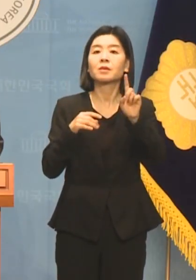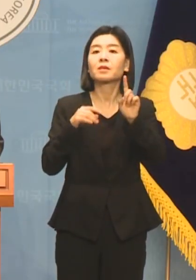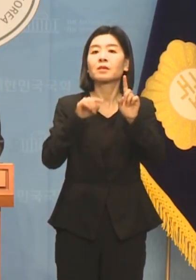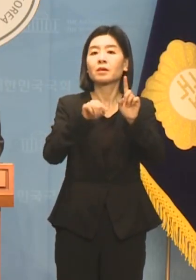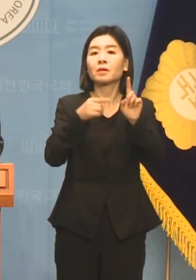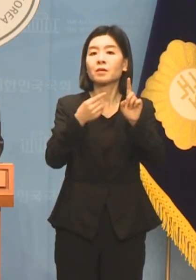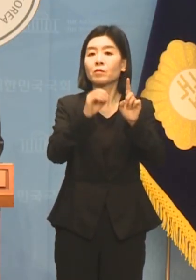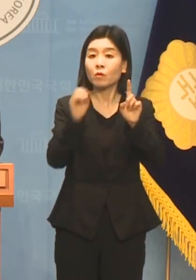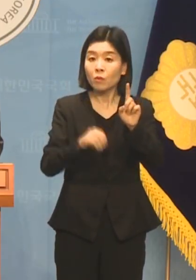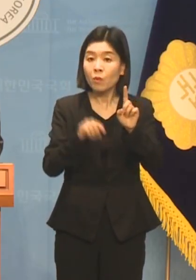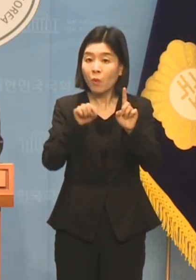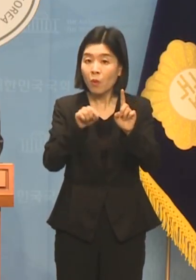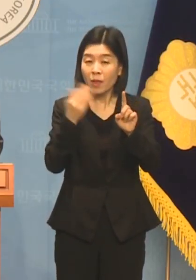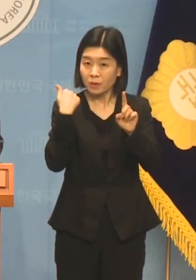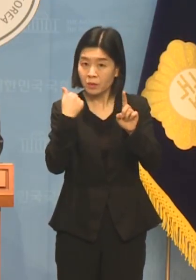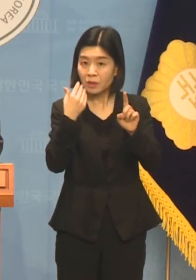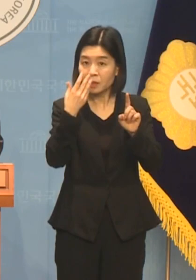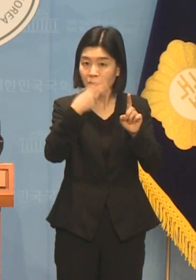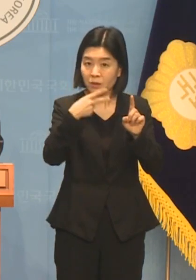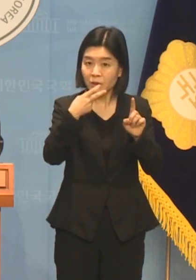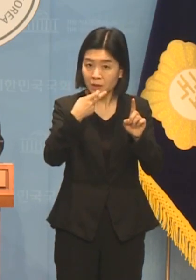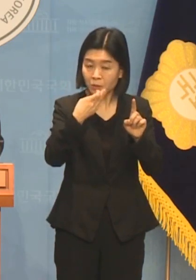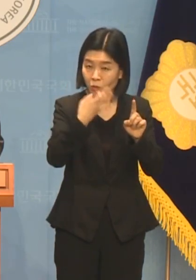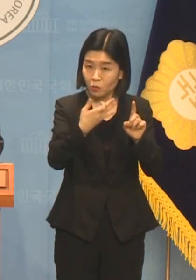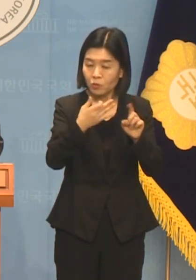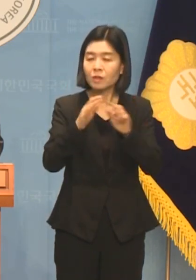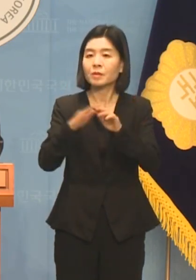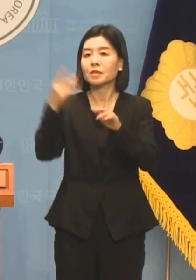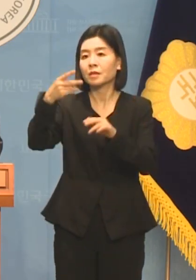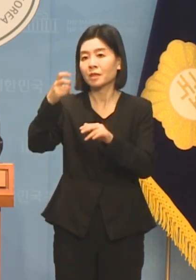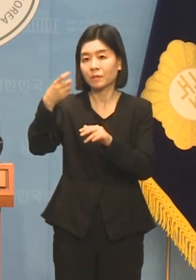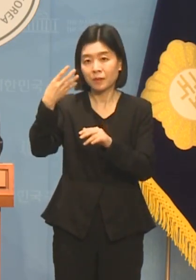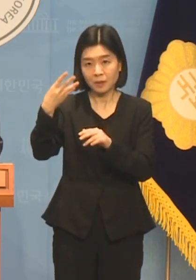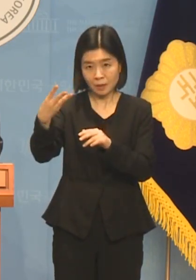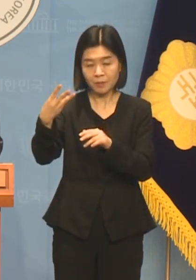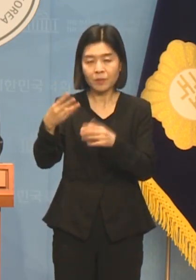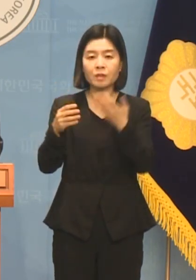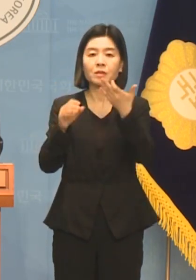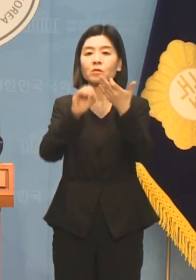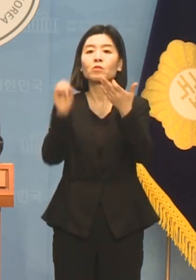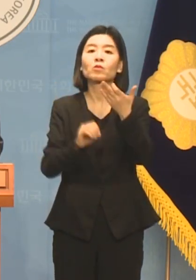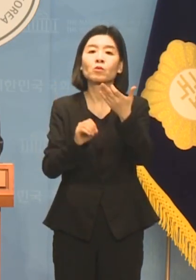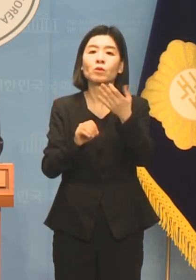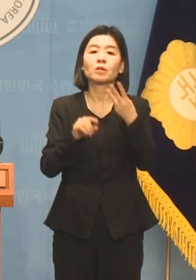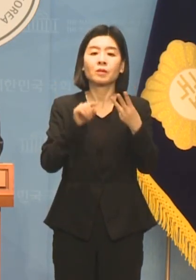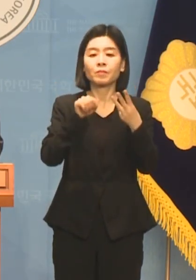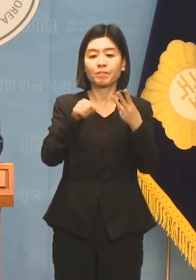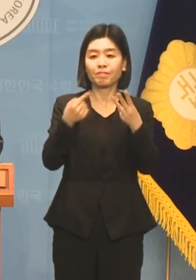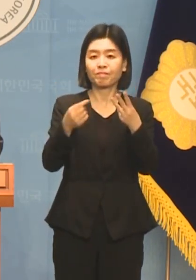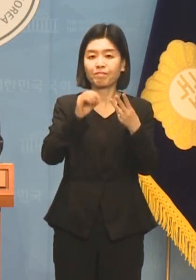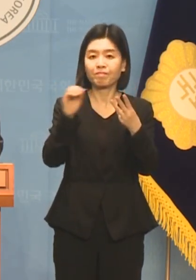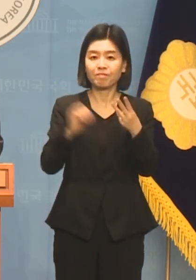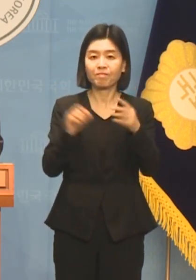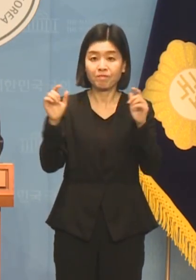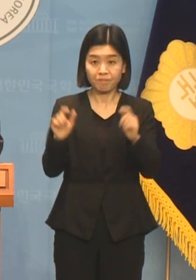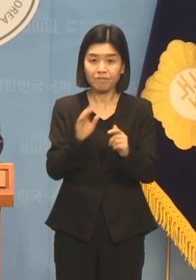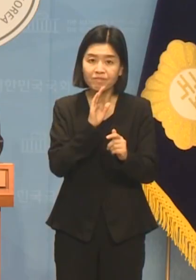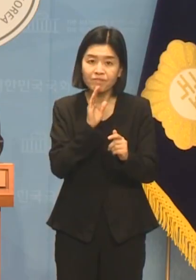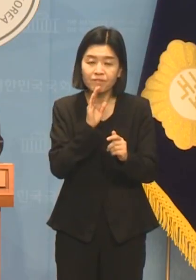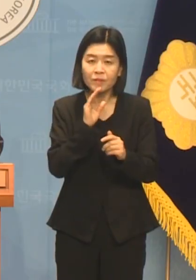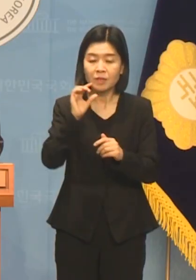22.1%에서 2023년 19%로 3.1%포인트 급감했지만 GDP